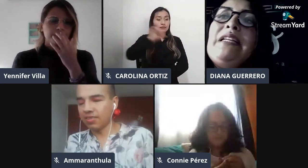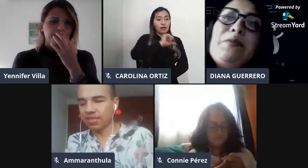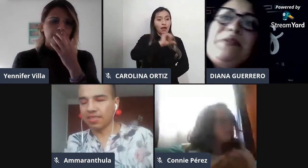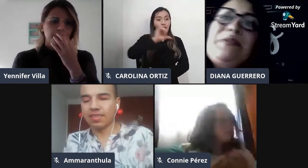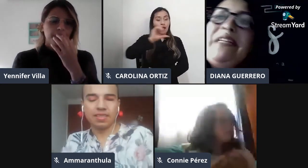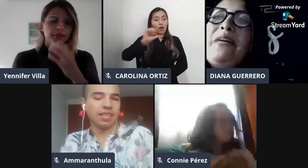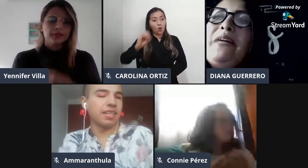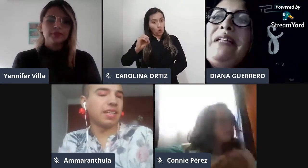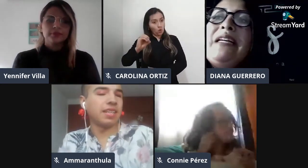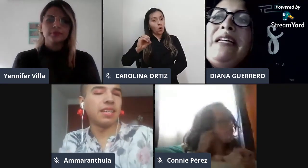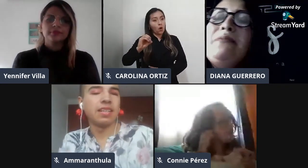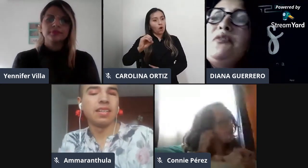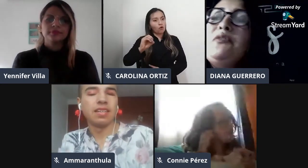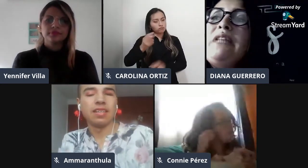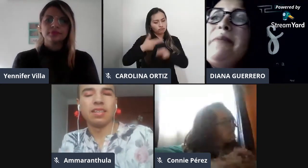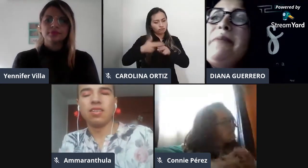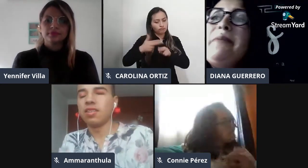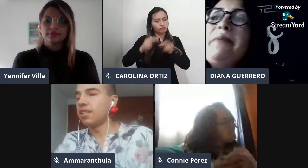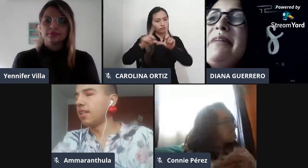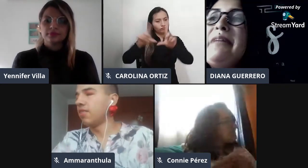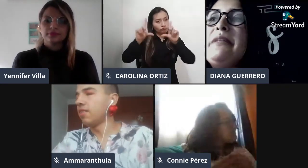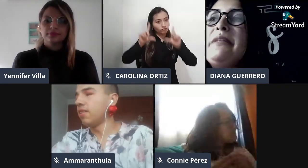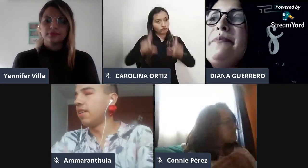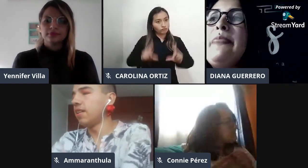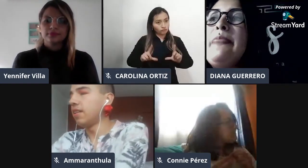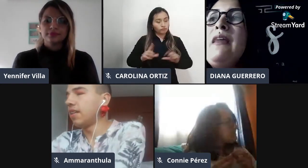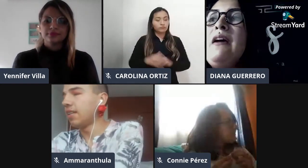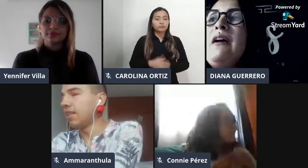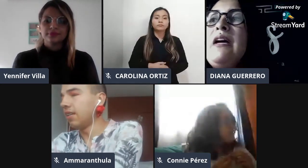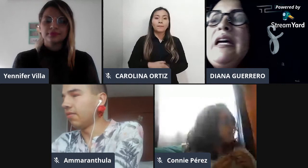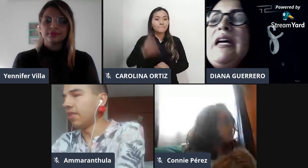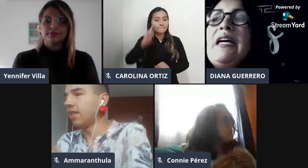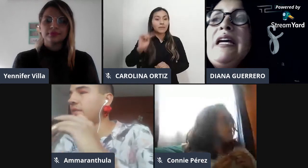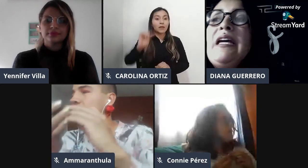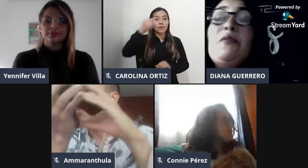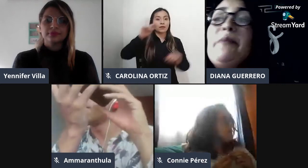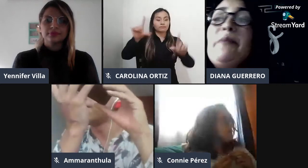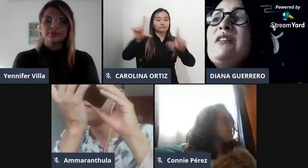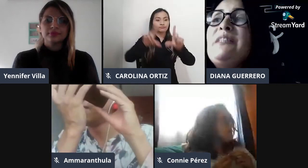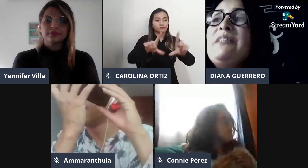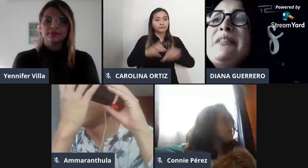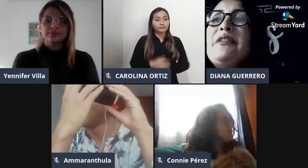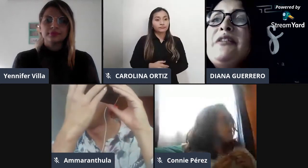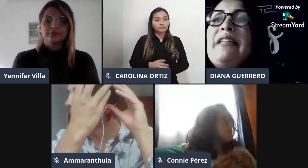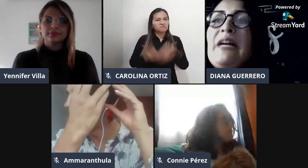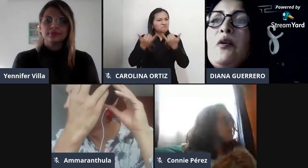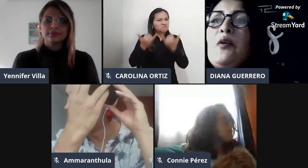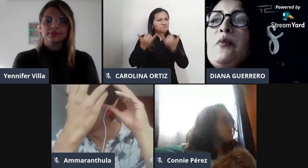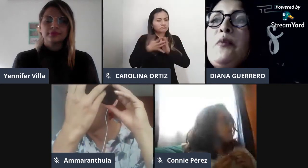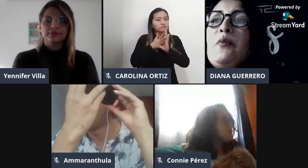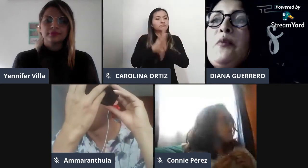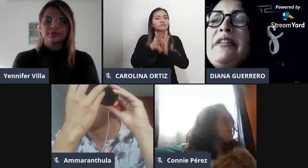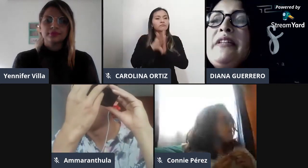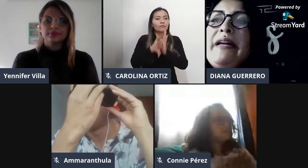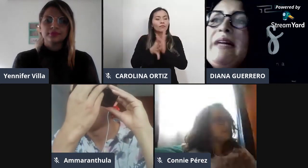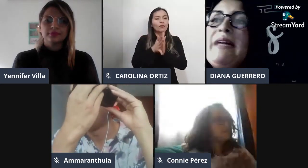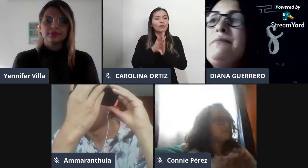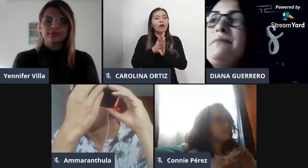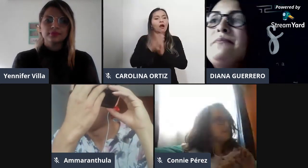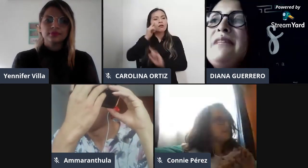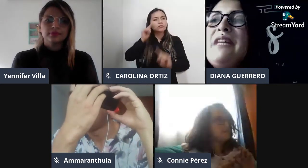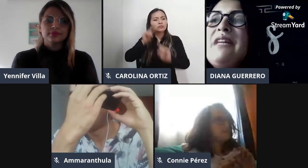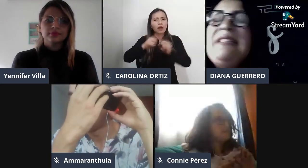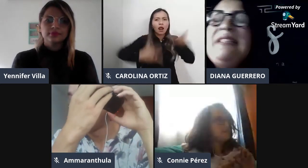que estamos próximos a graduar la primera cohorte. Hemos preparado este espacio de diálogo comunitario